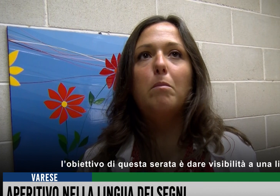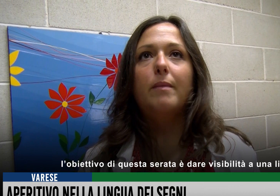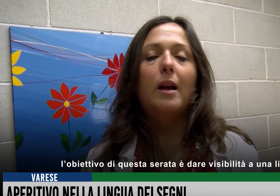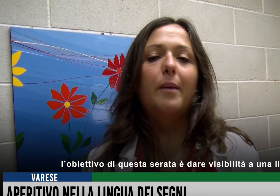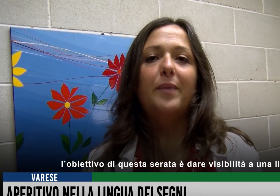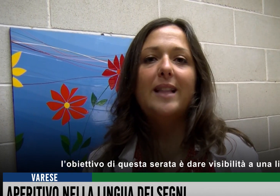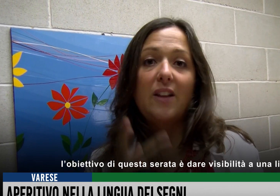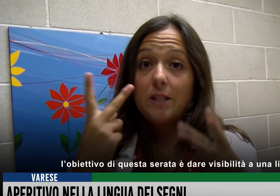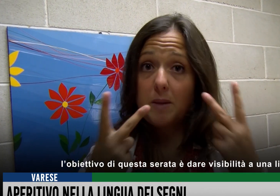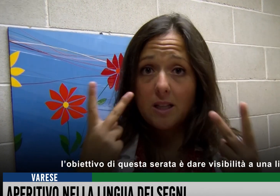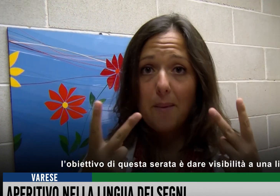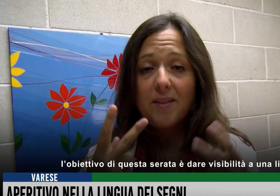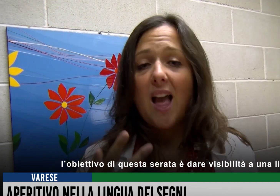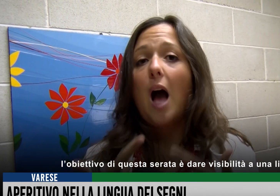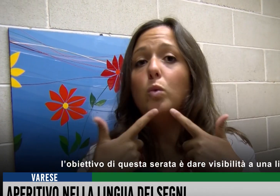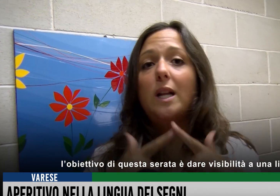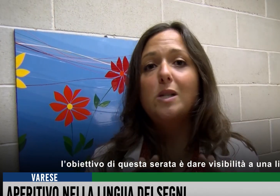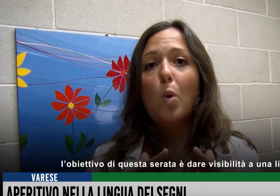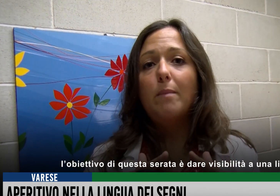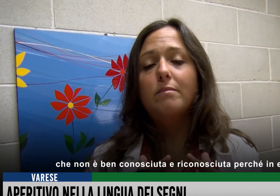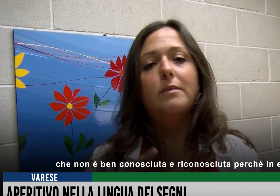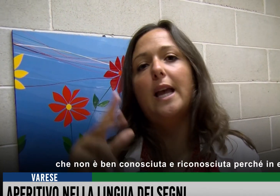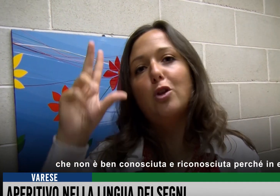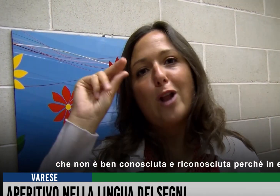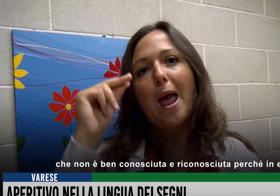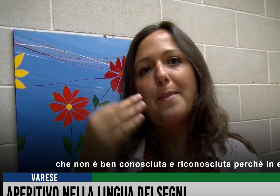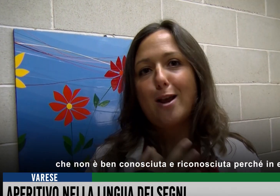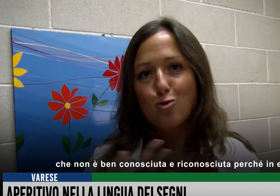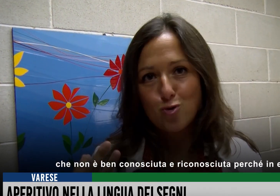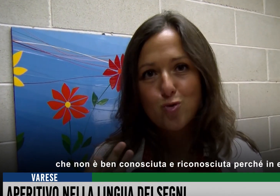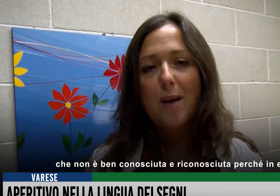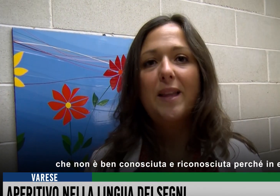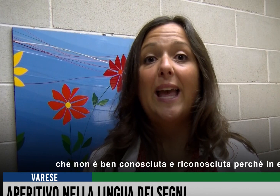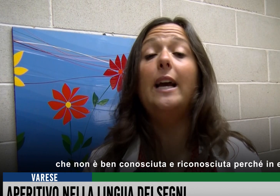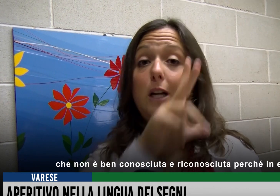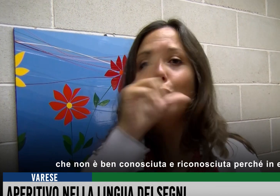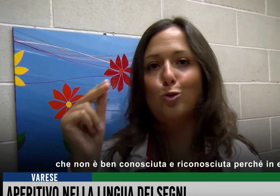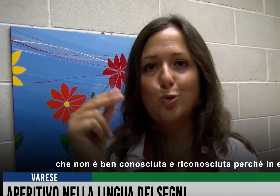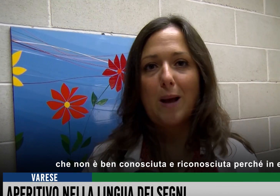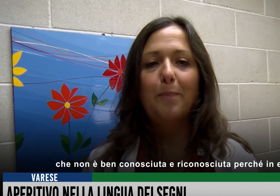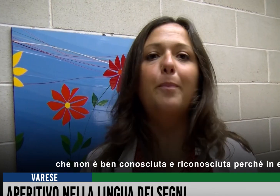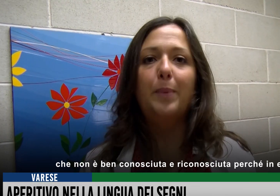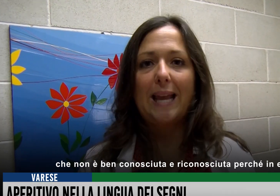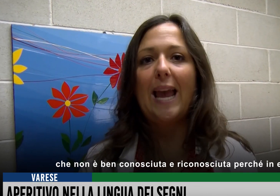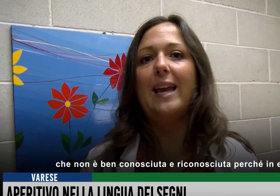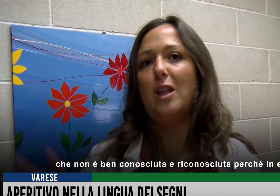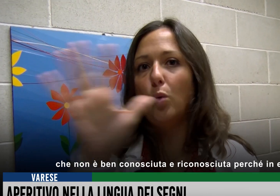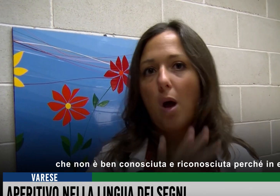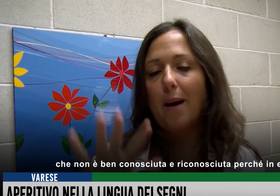dare visibilità a una lingua che non è ben conosciuta e riconosciuta. Perché in Europa